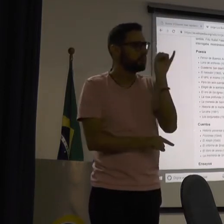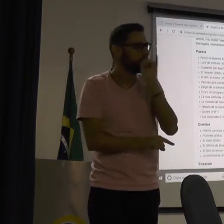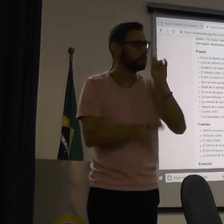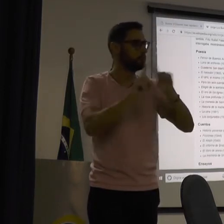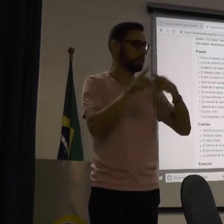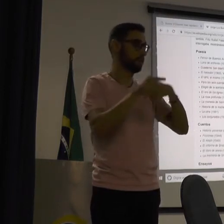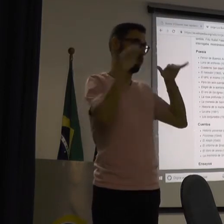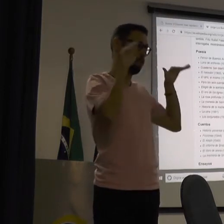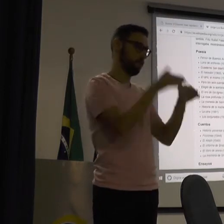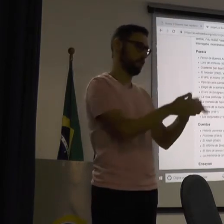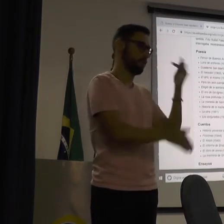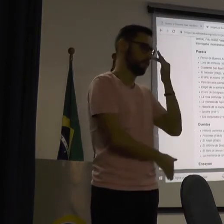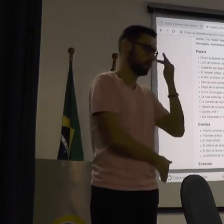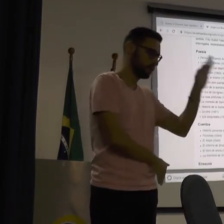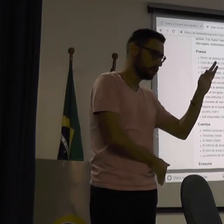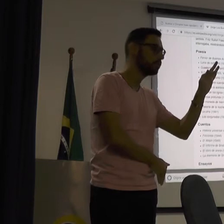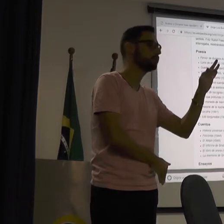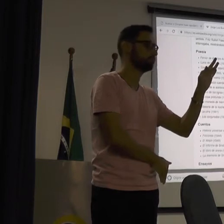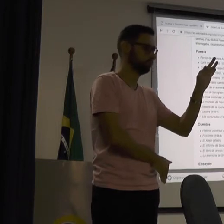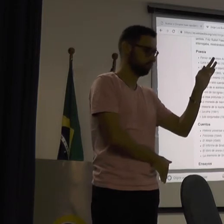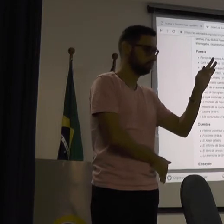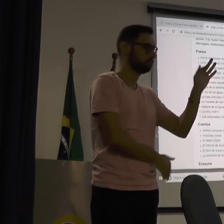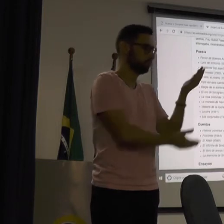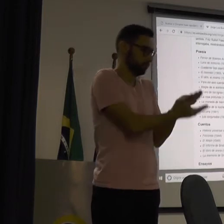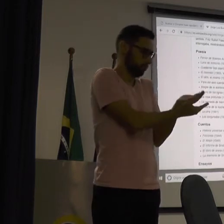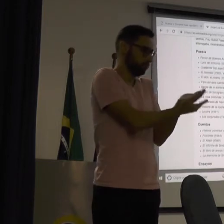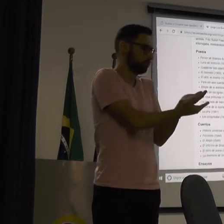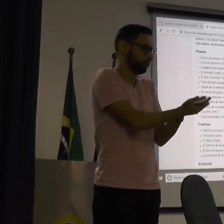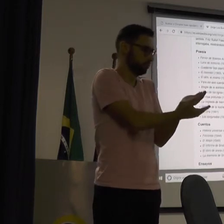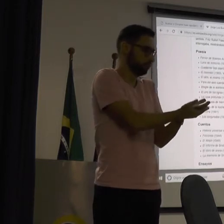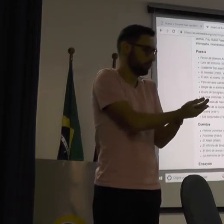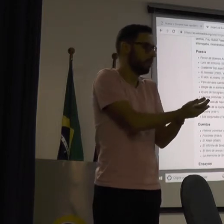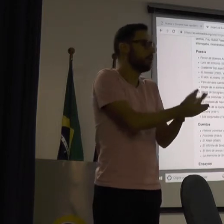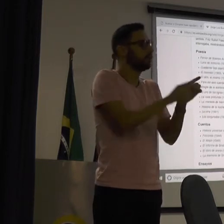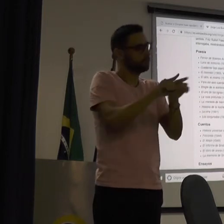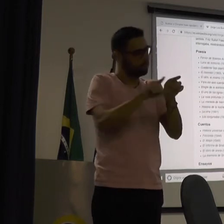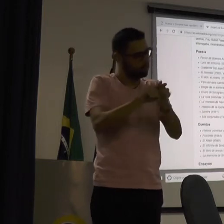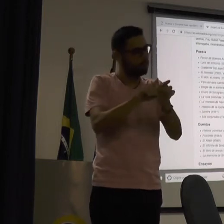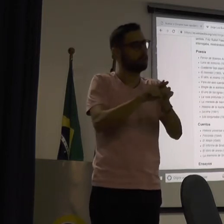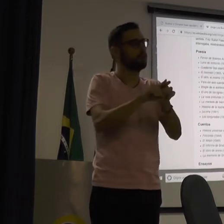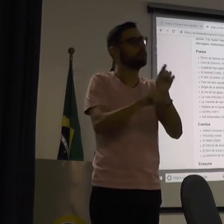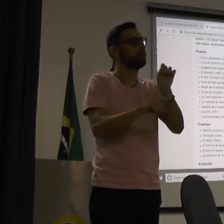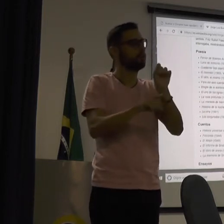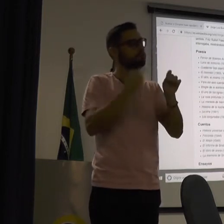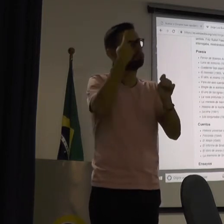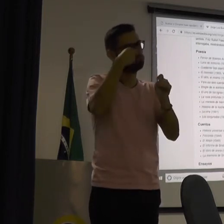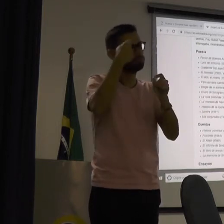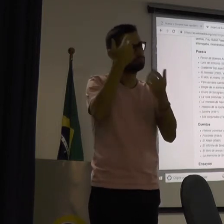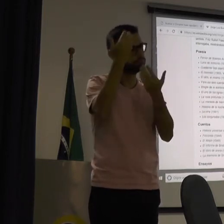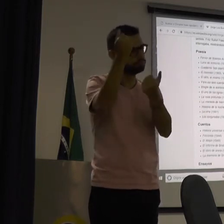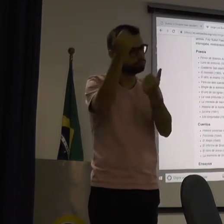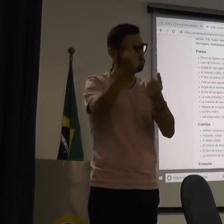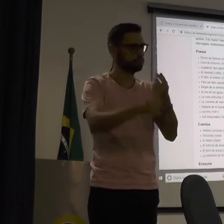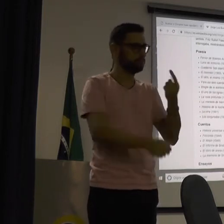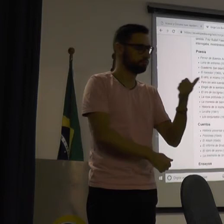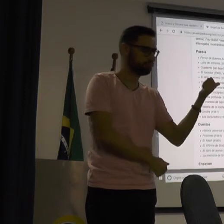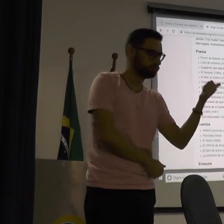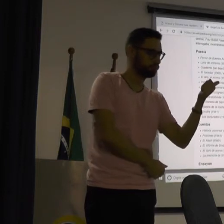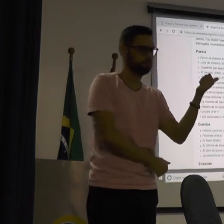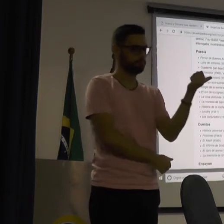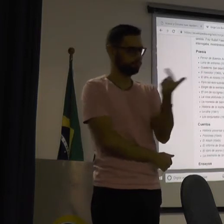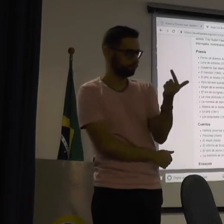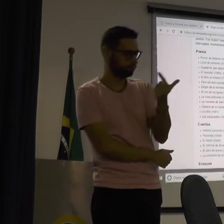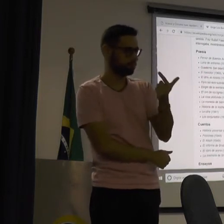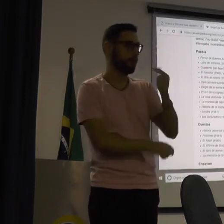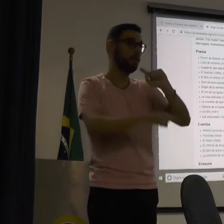foi francês, que seria a média, a mais importante, e o espanhol, menos importante. Ironias da vida, na hora